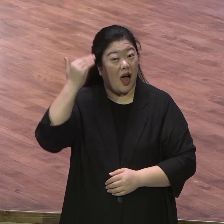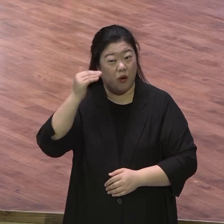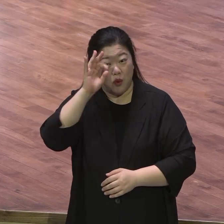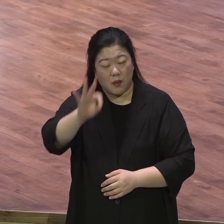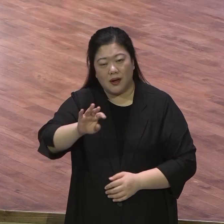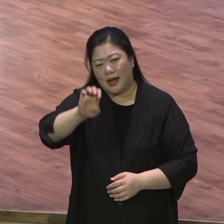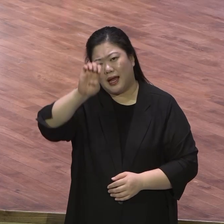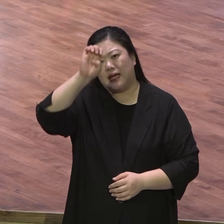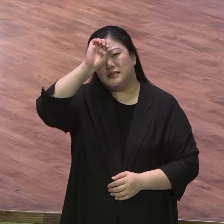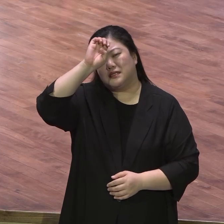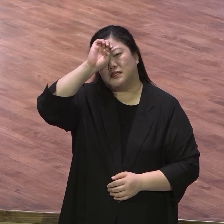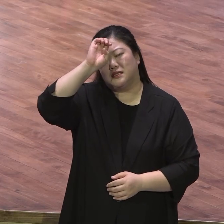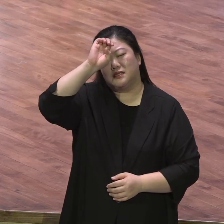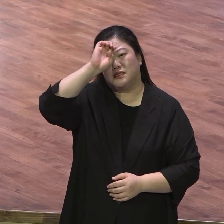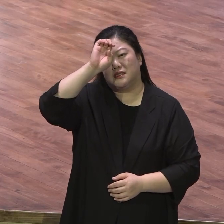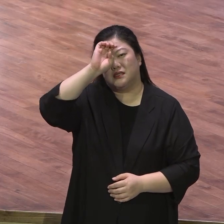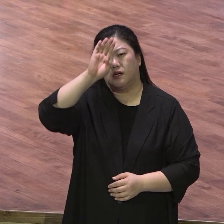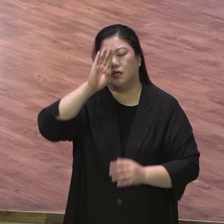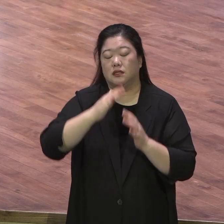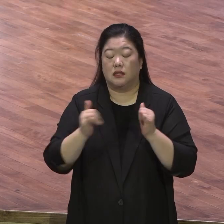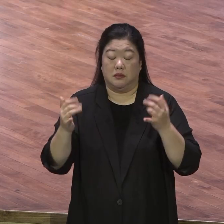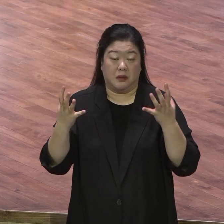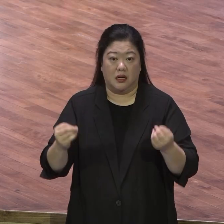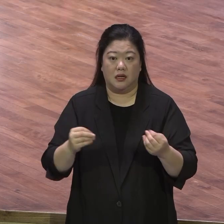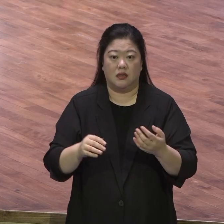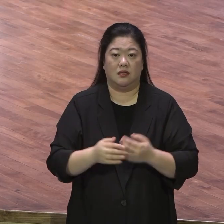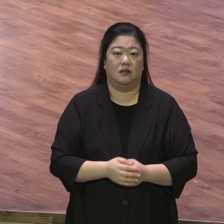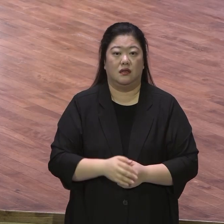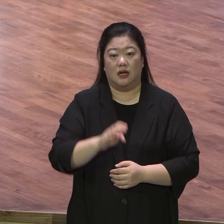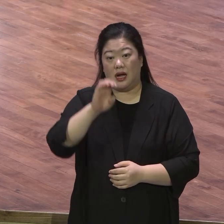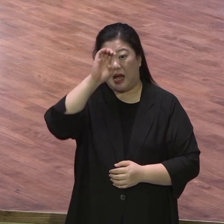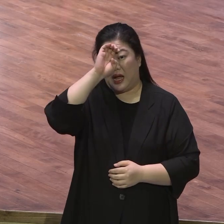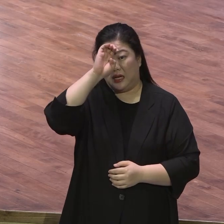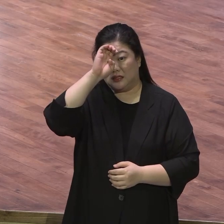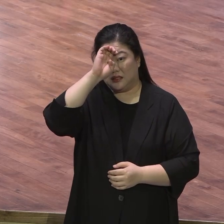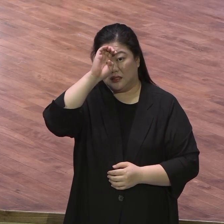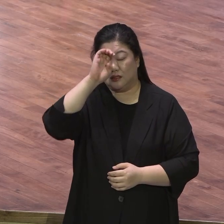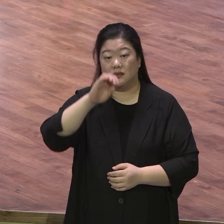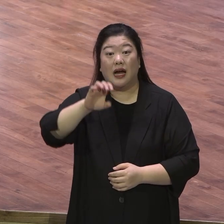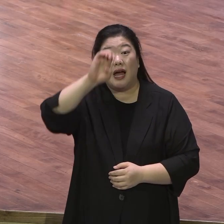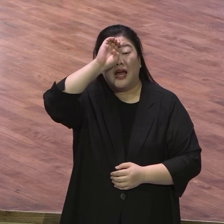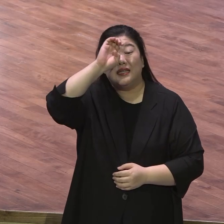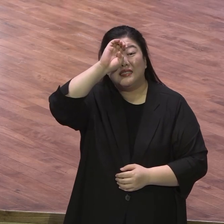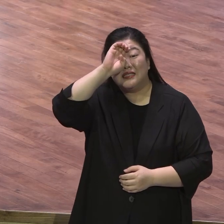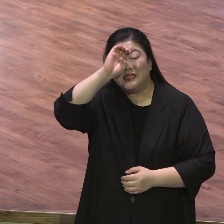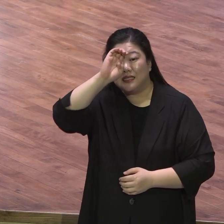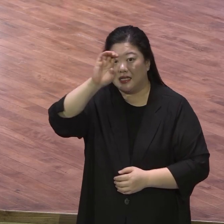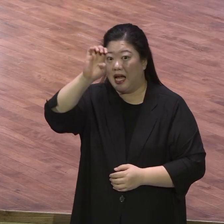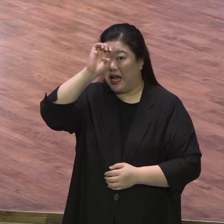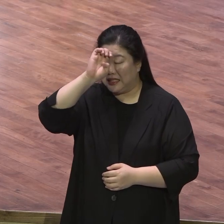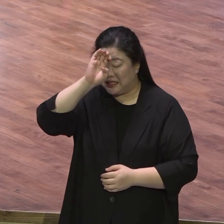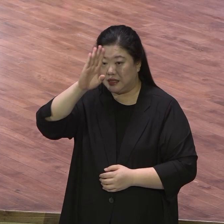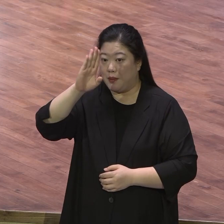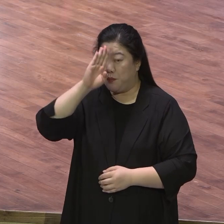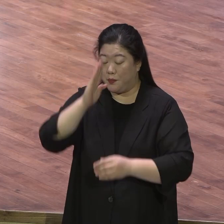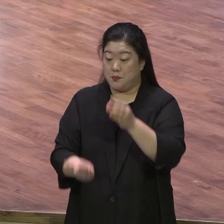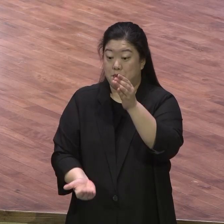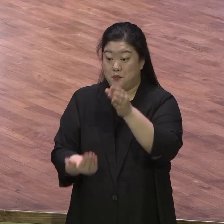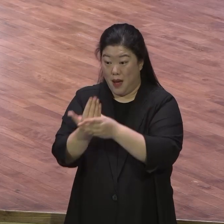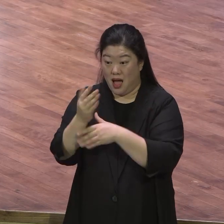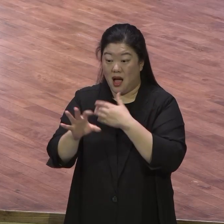국가가 싹 다 해줍니다 에이저 환자 돈 10원도 안 받고 세금으로 완전히 다 해줍니다